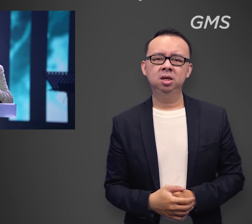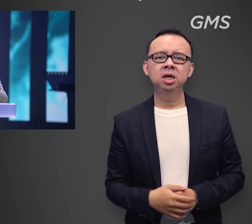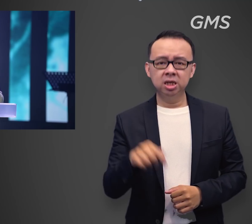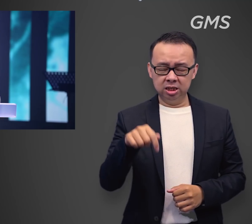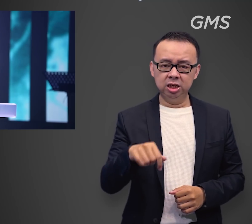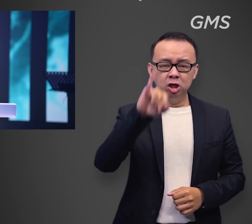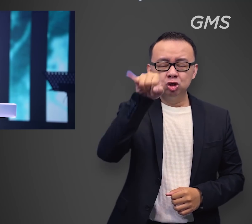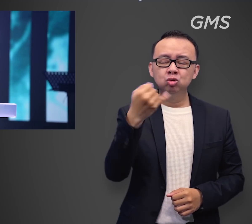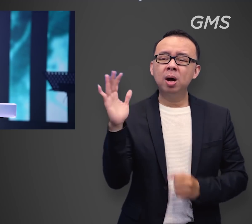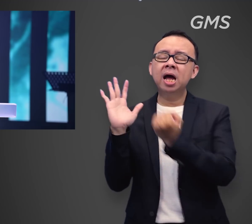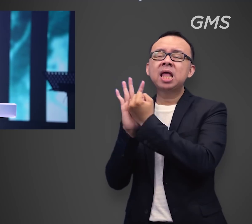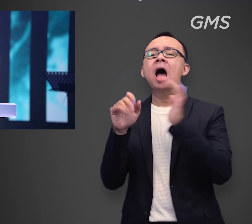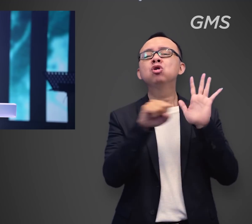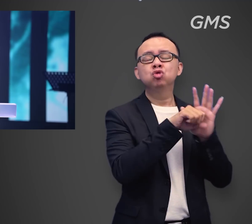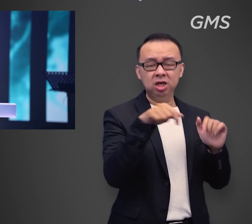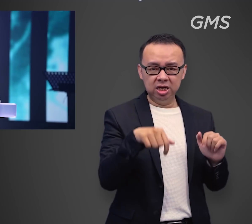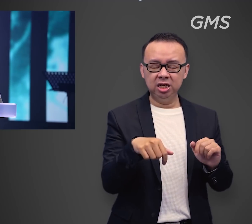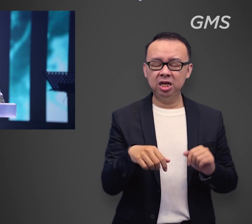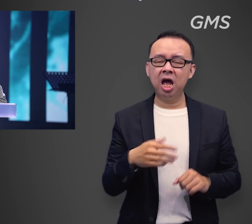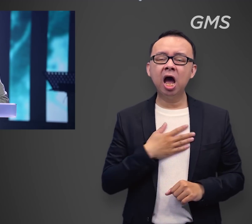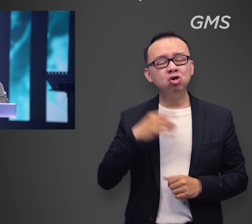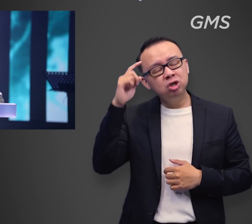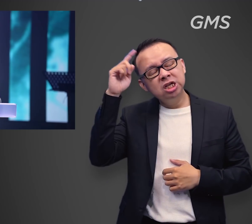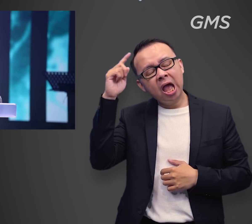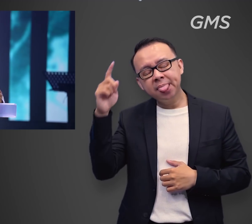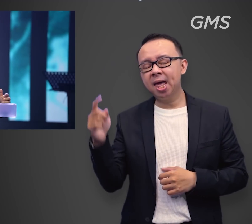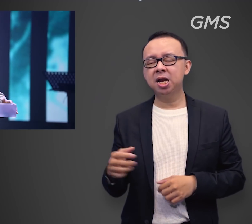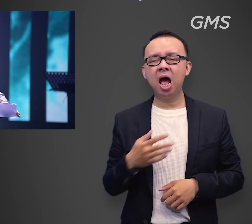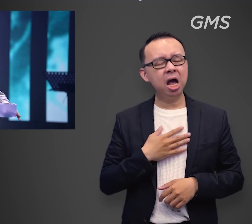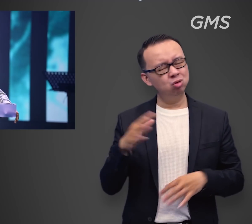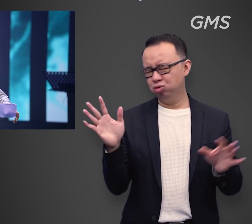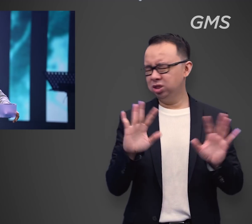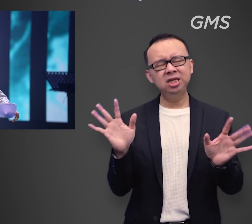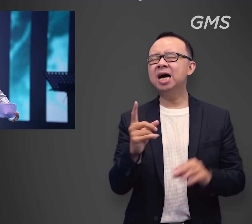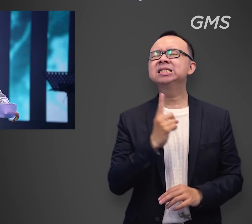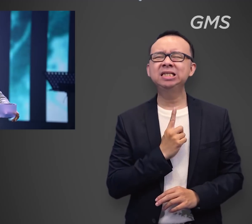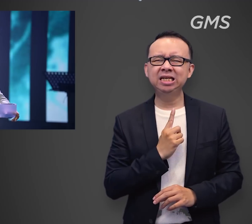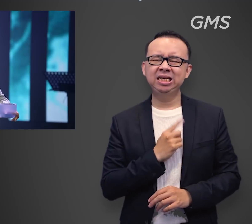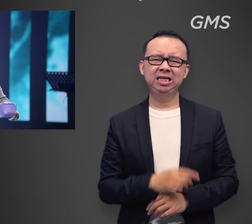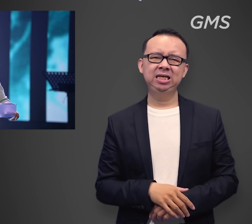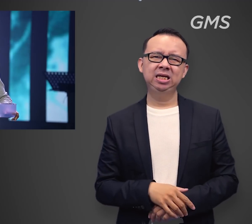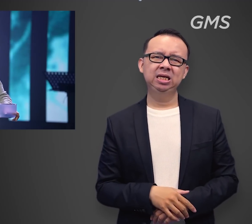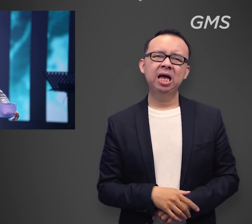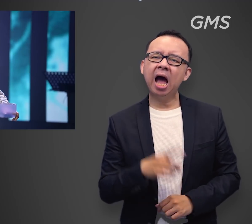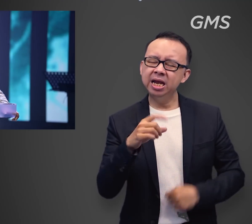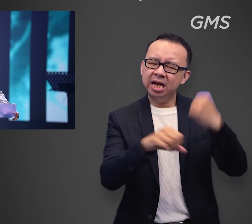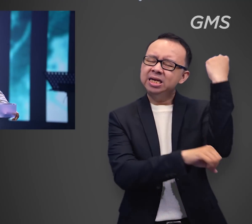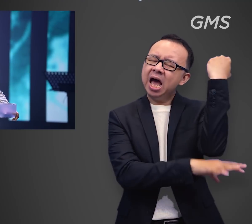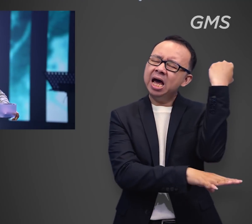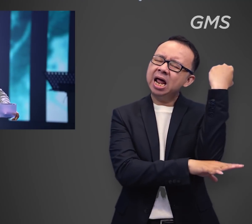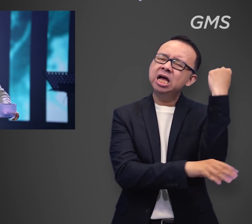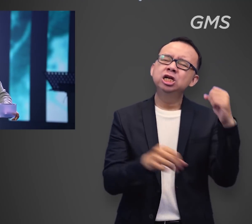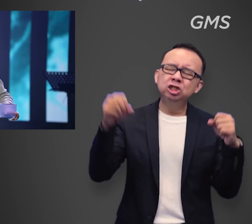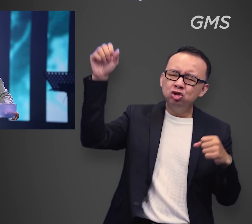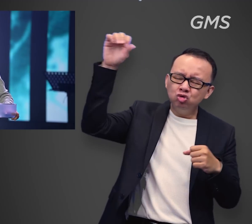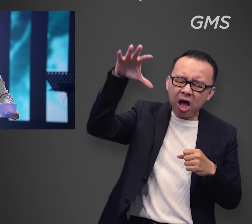selalu Tuhan aku diingatkan betapa aku tidak pernah sendiri. Ada darah yang dicurahkan demi hidupku supaya